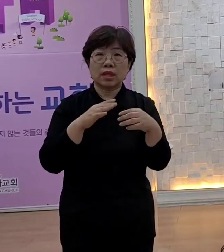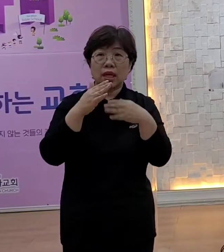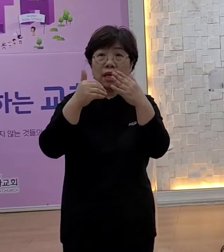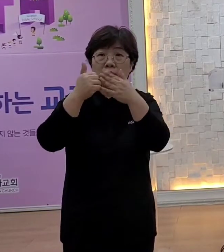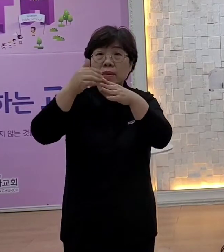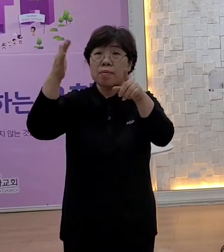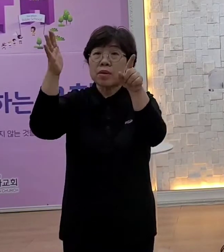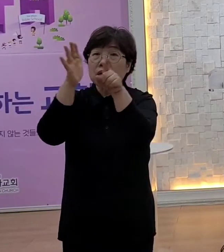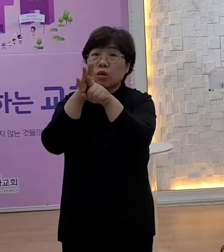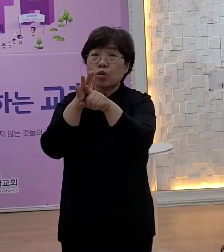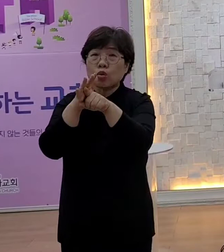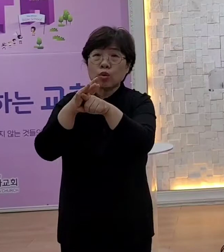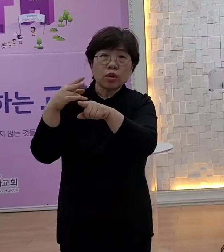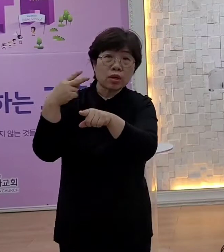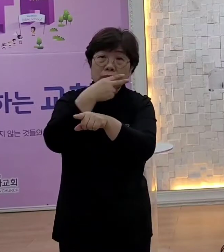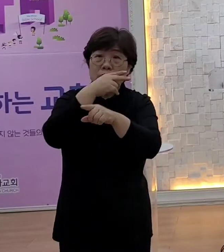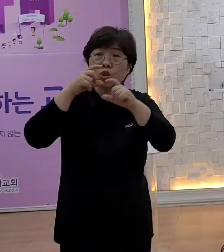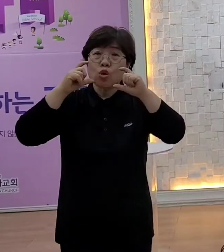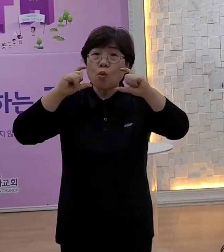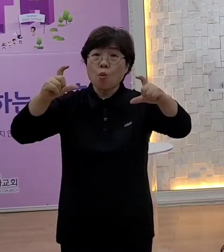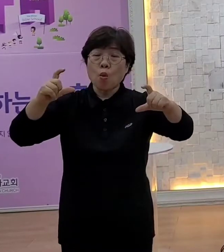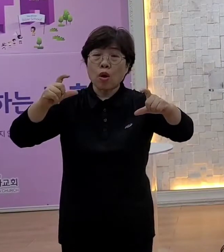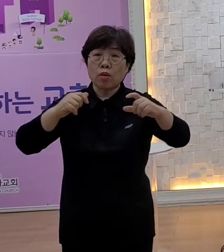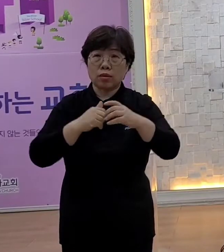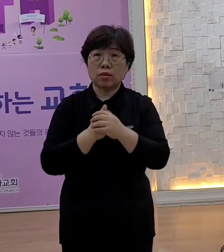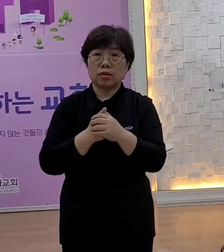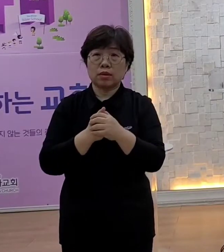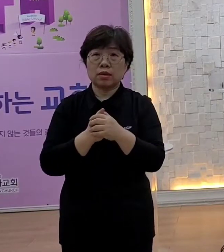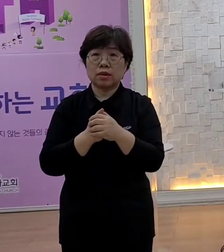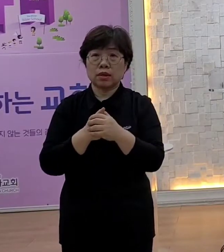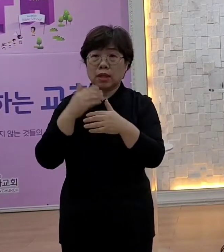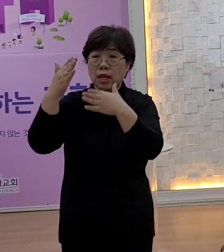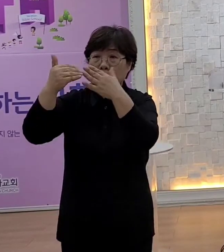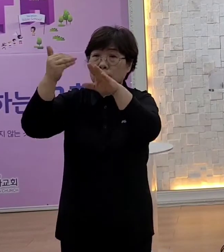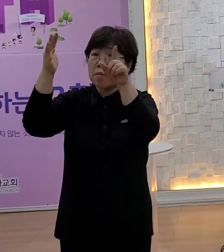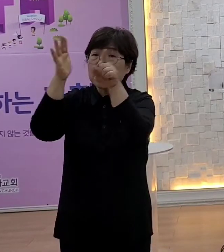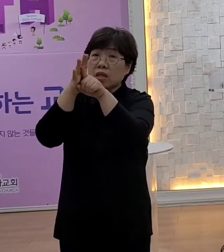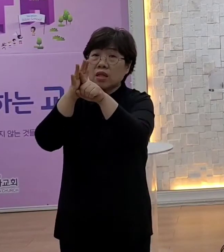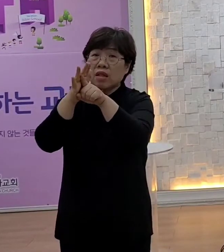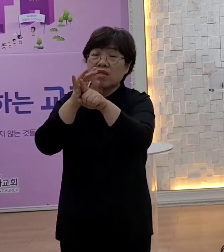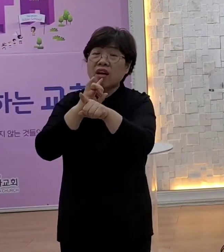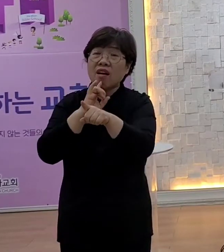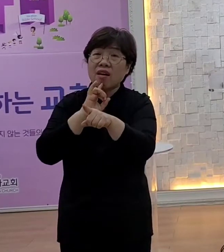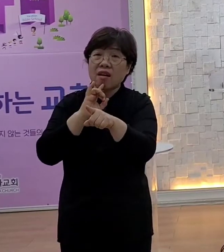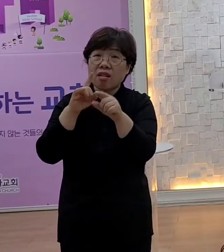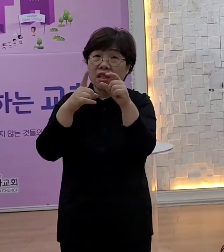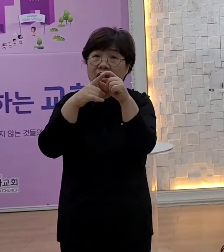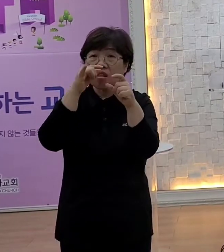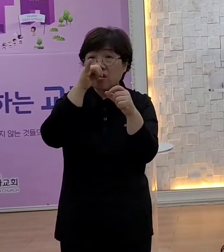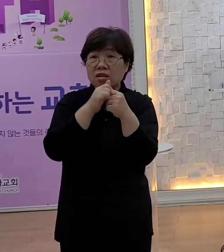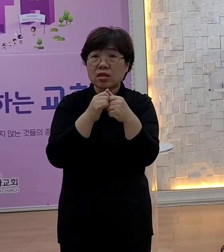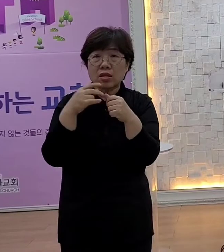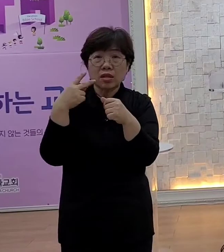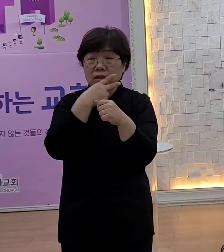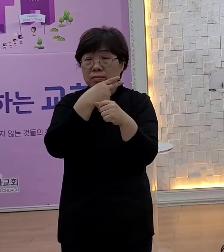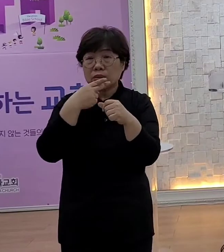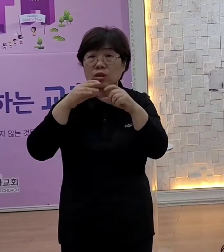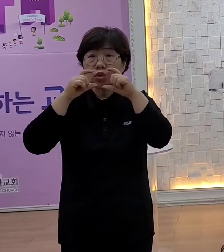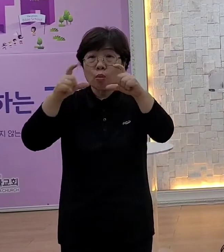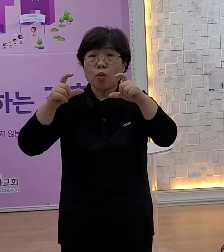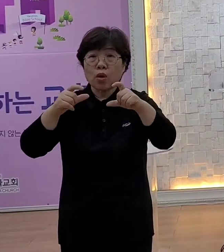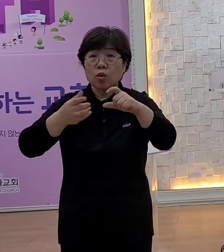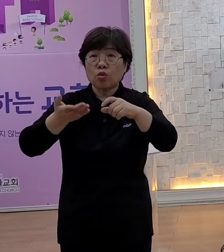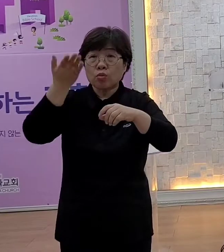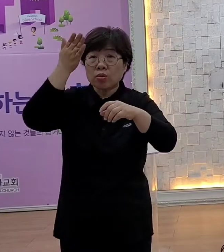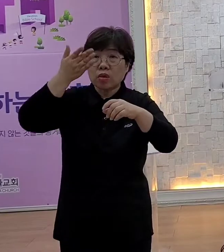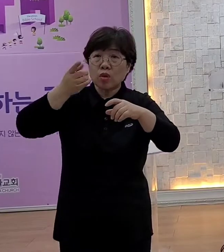하나님을 믿고 금식을 선포하고 이렇게 되어 있잖아요. 반드시 분명히 하나님을 믿었다 그러고 그래서 금식도 선포하고 막 낮은 자